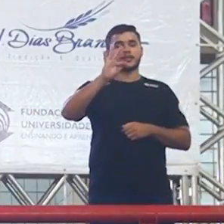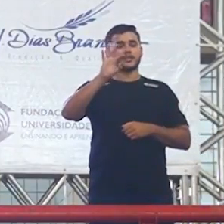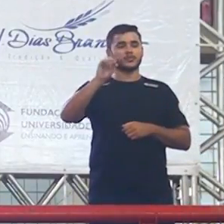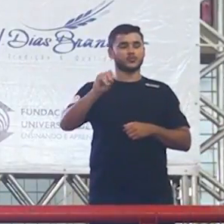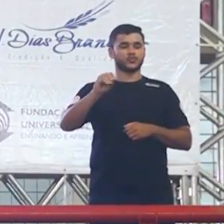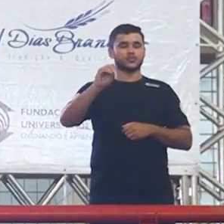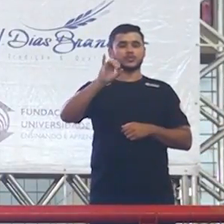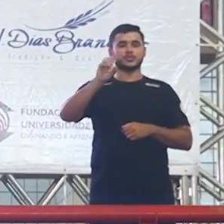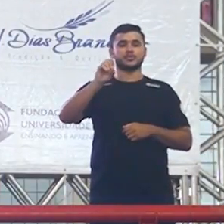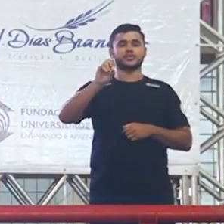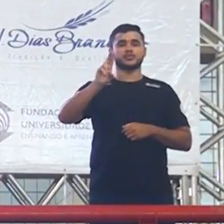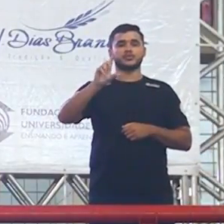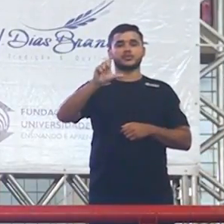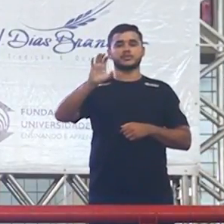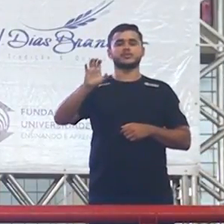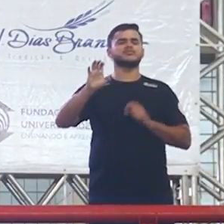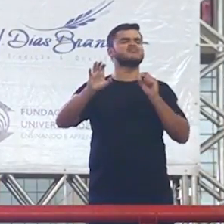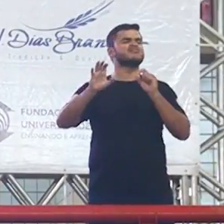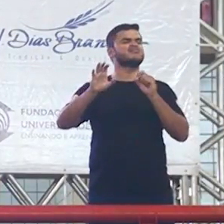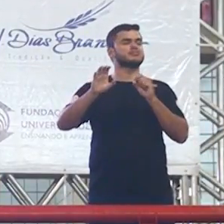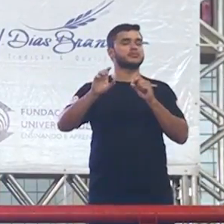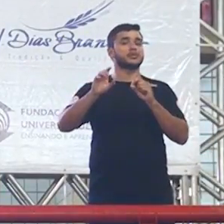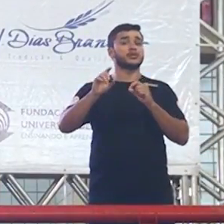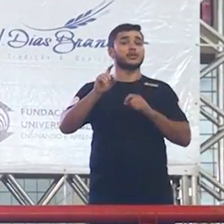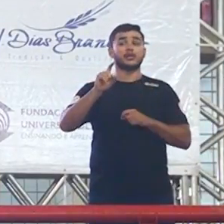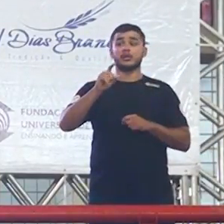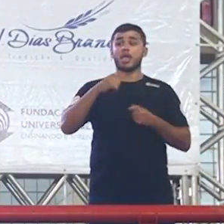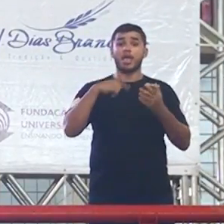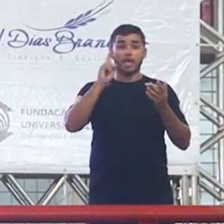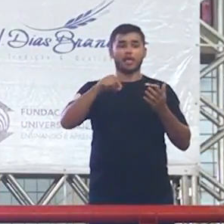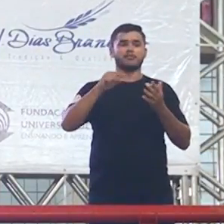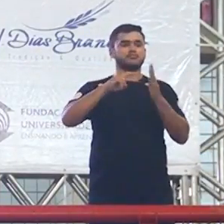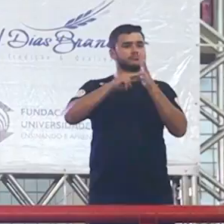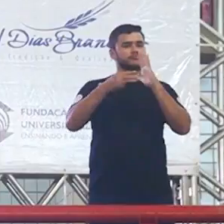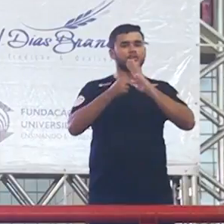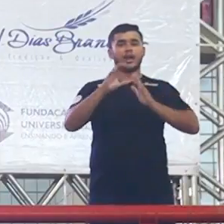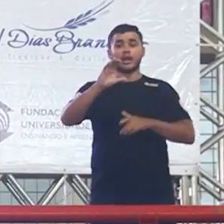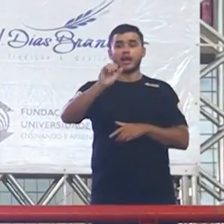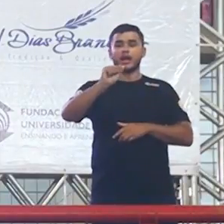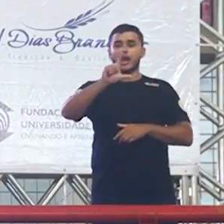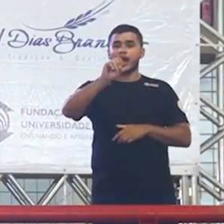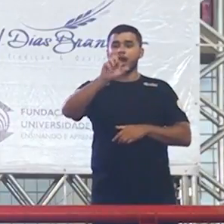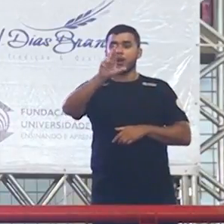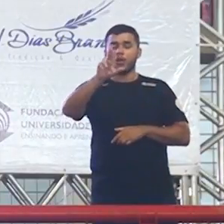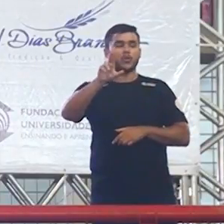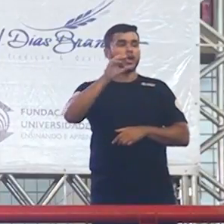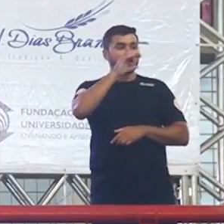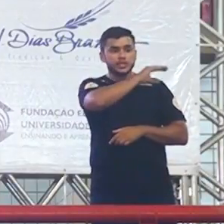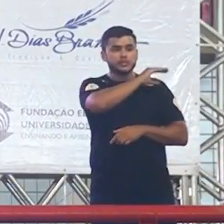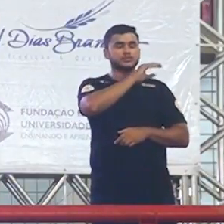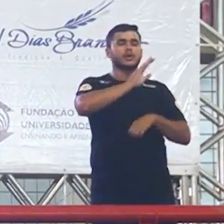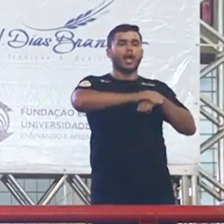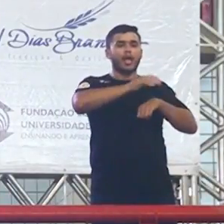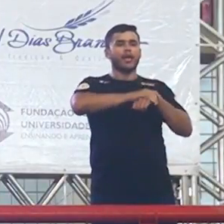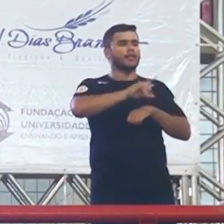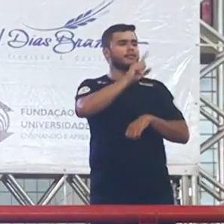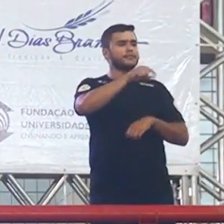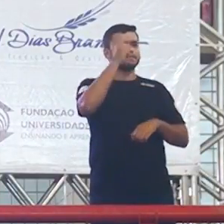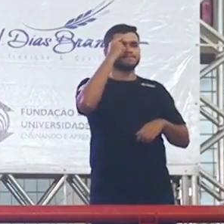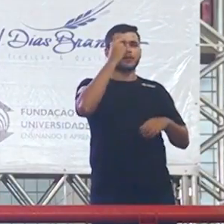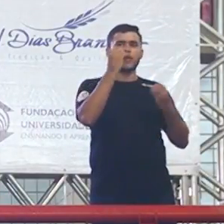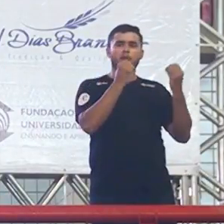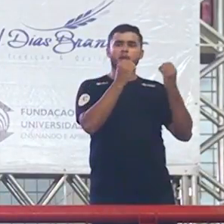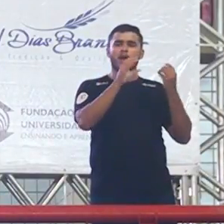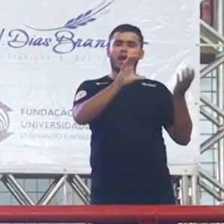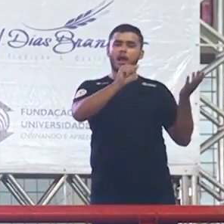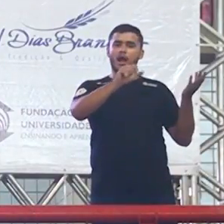que é efeito Joule? Efeito Joule é calor. Efeito Joule é calor. E quando é que eu